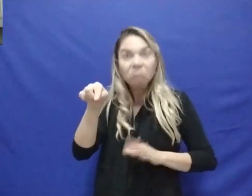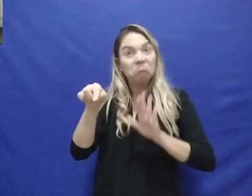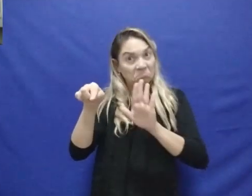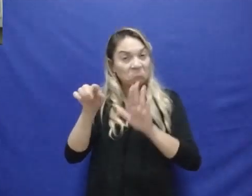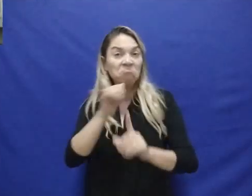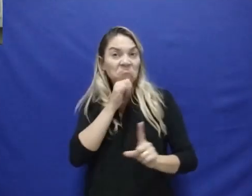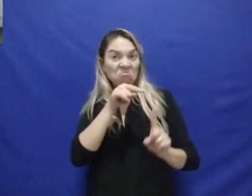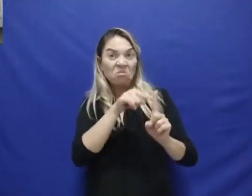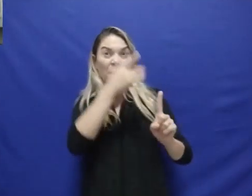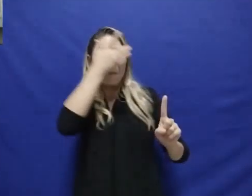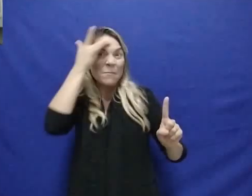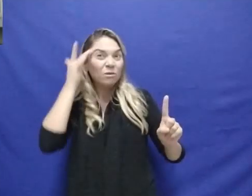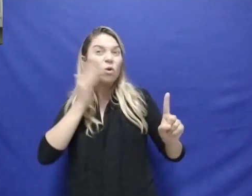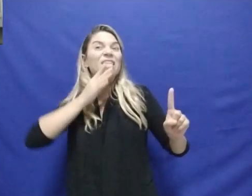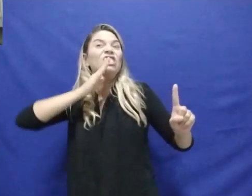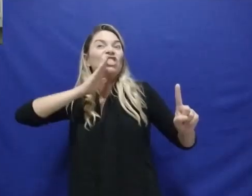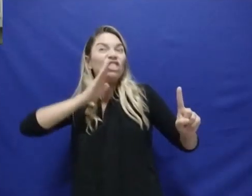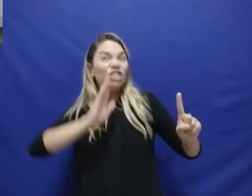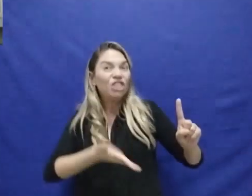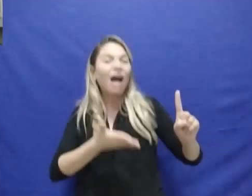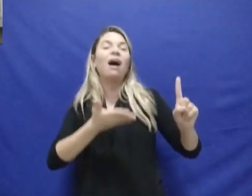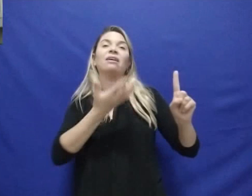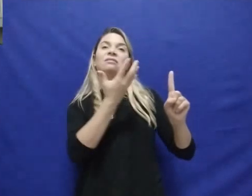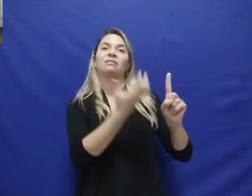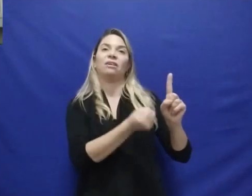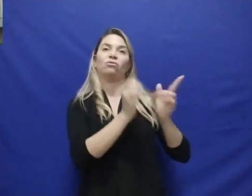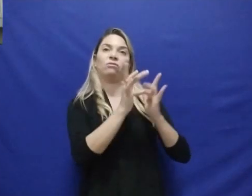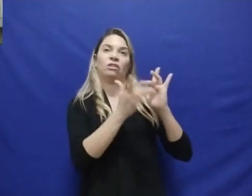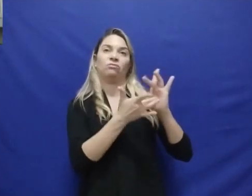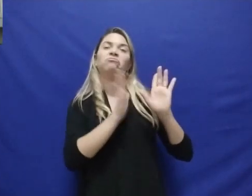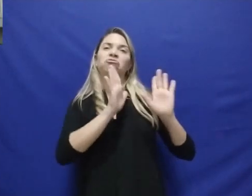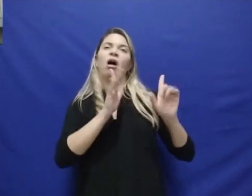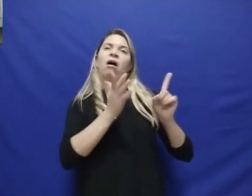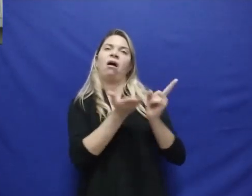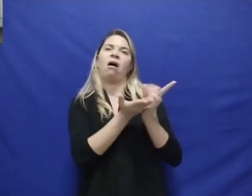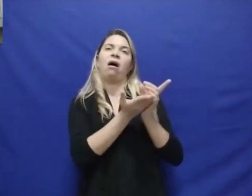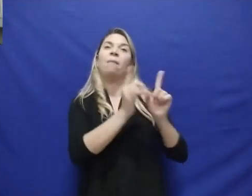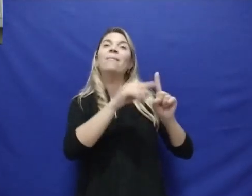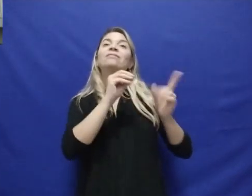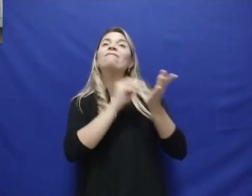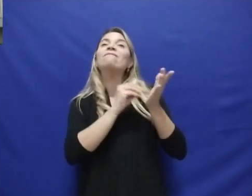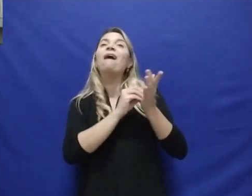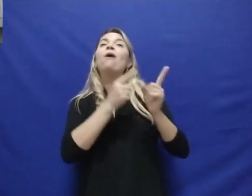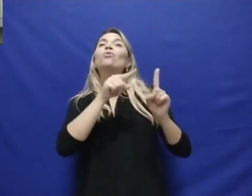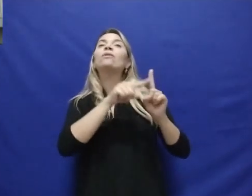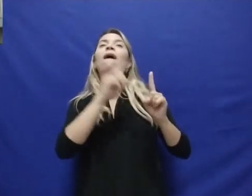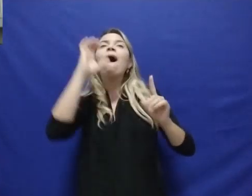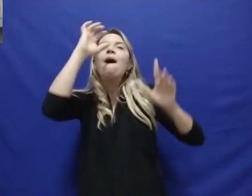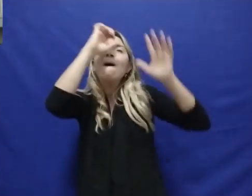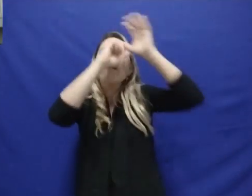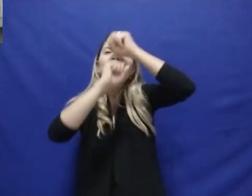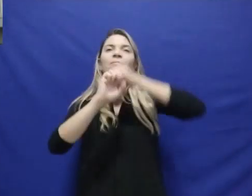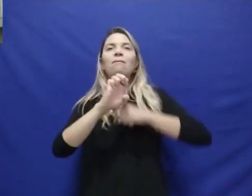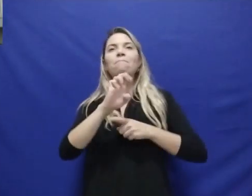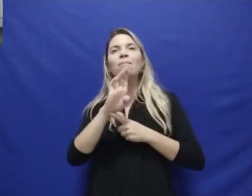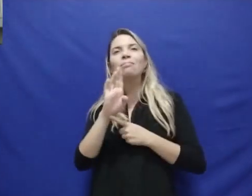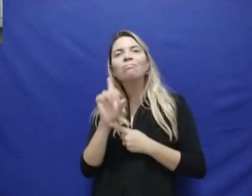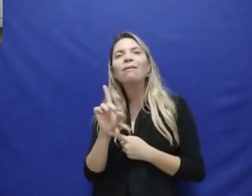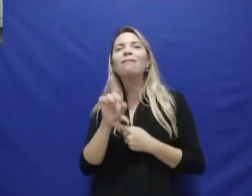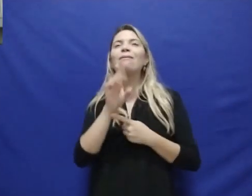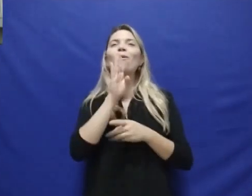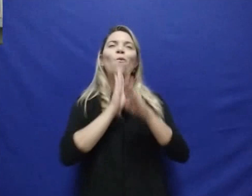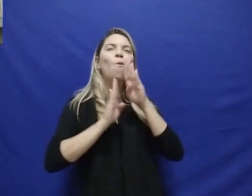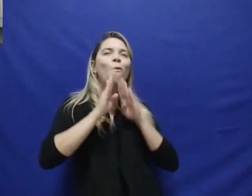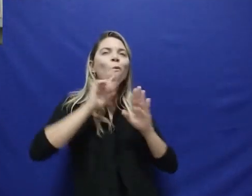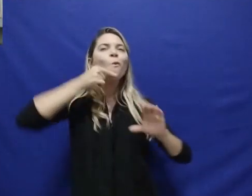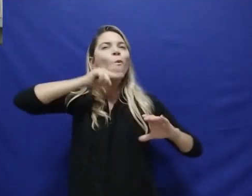nossas congregações. A nossa igreja é responsável pelo trabalho missionário em 4 cidades, onde